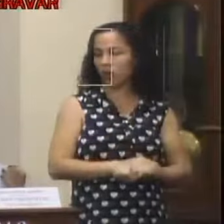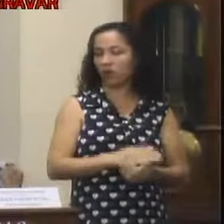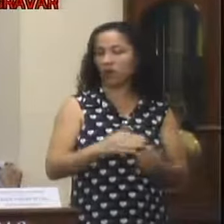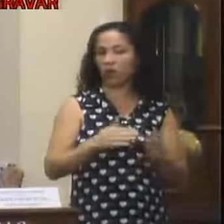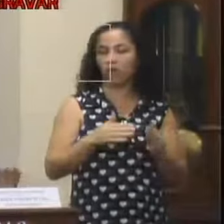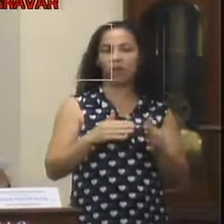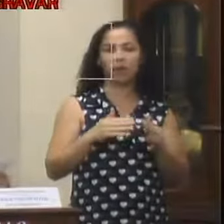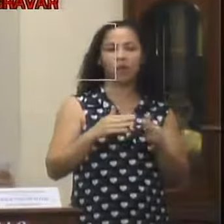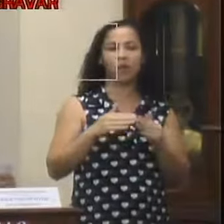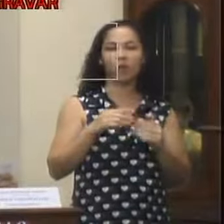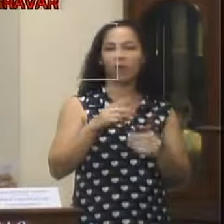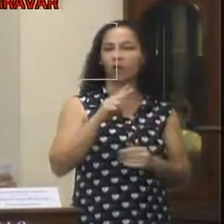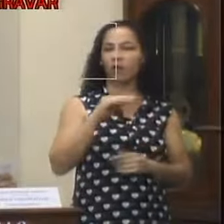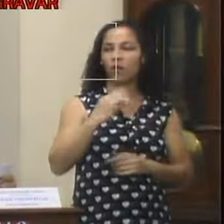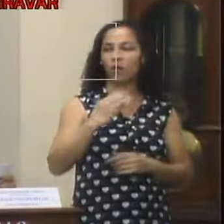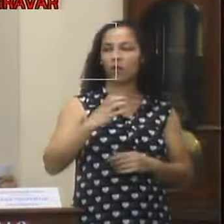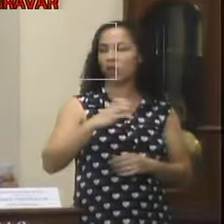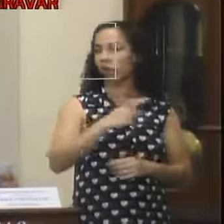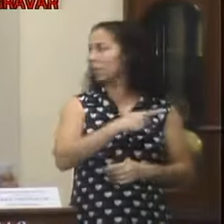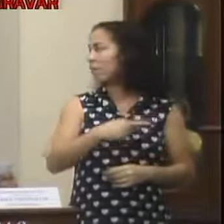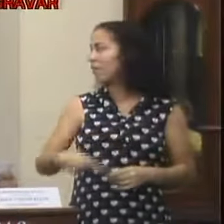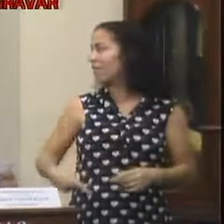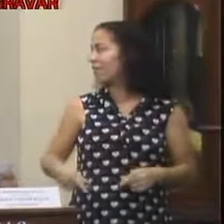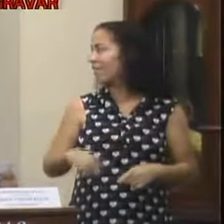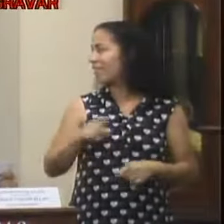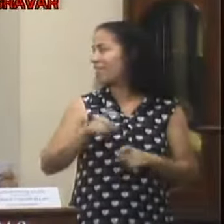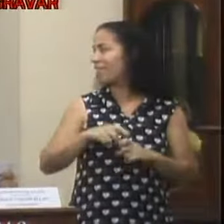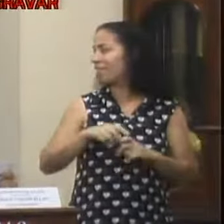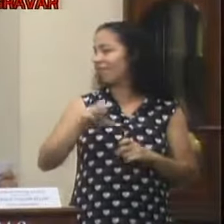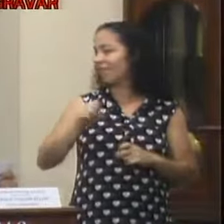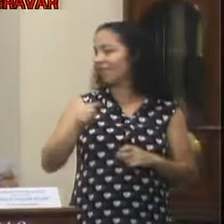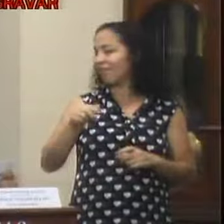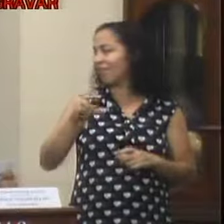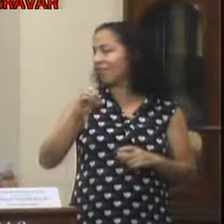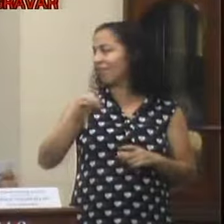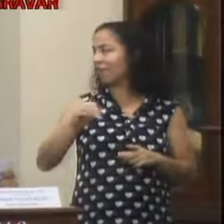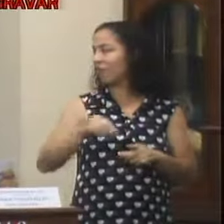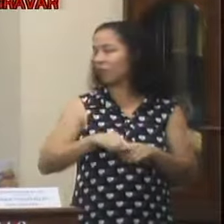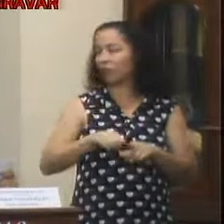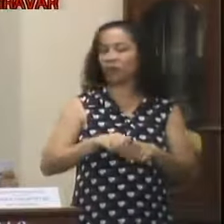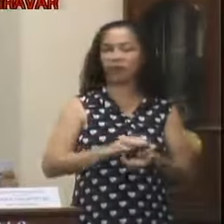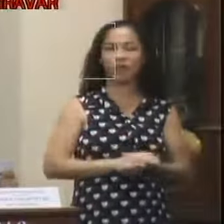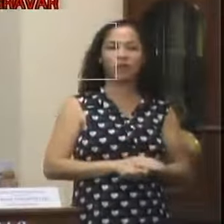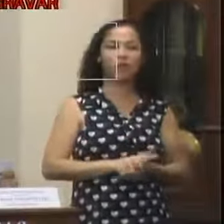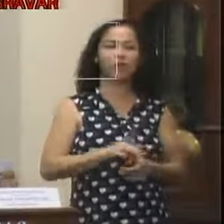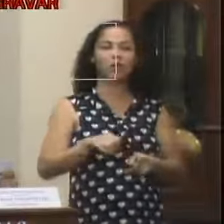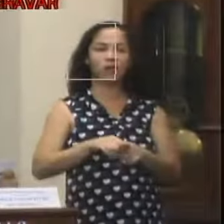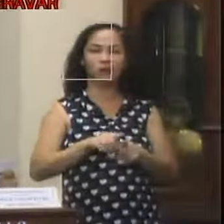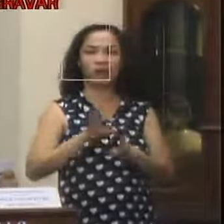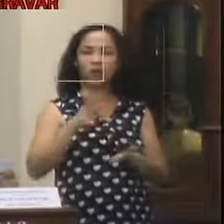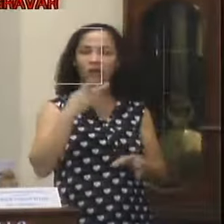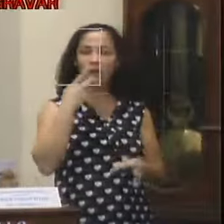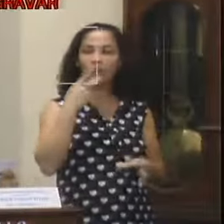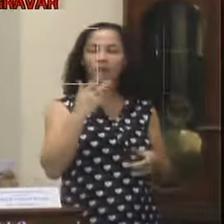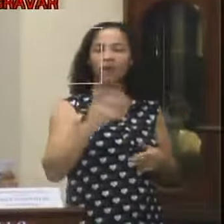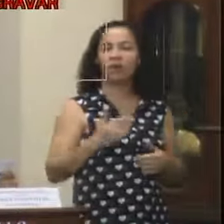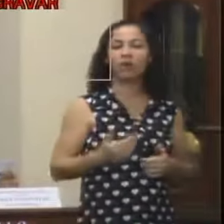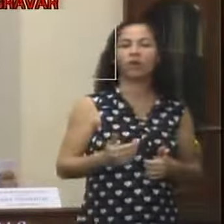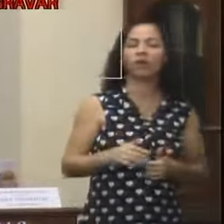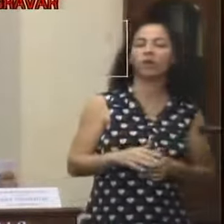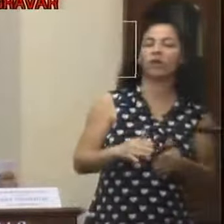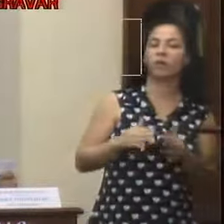vice-presidente da Câmara Municipal de Valença, doutor Saulo. O vereador Saulo Correia, infrassubscrito no uso de suas atribuições legais na